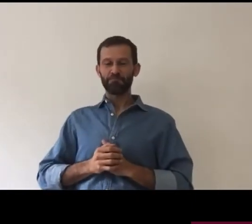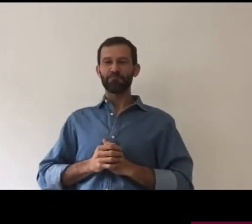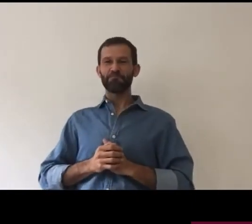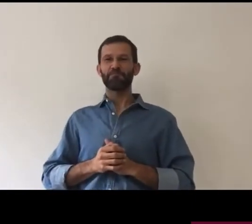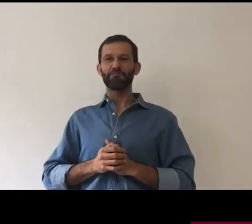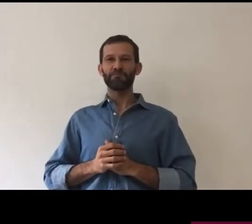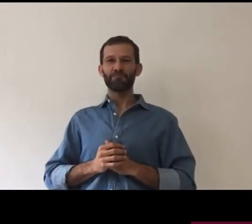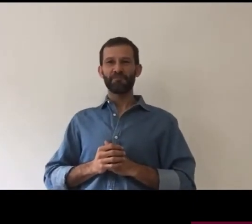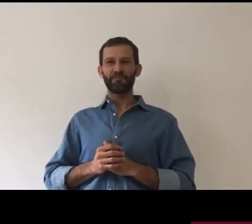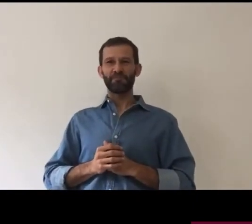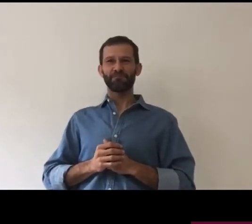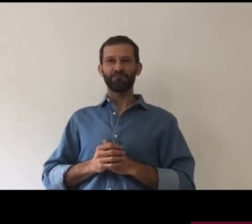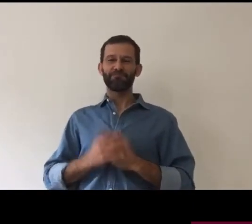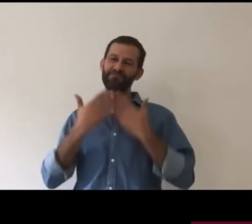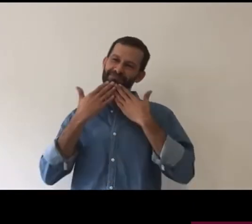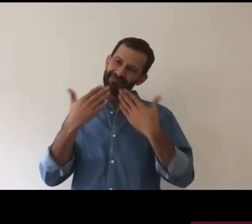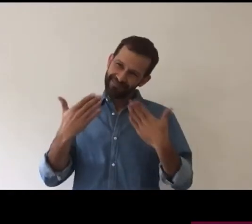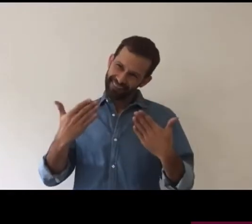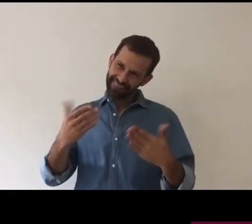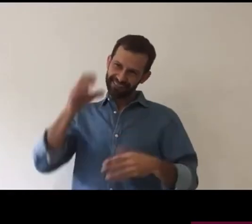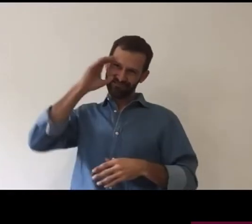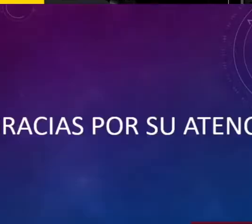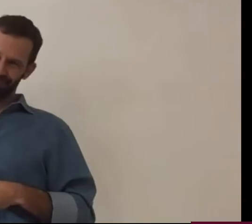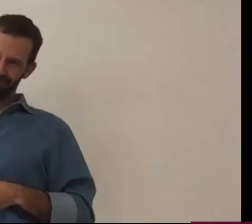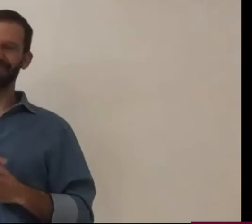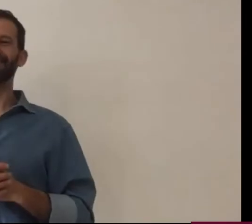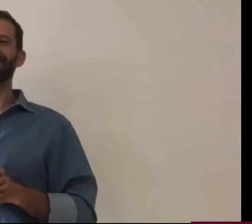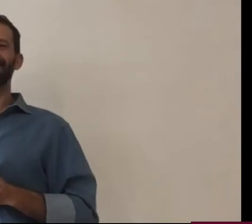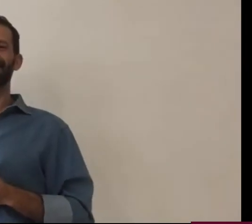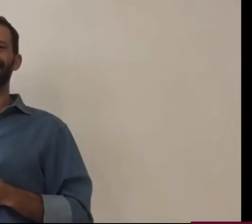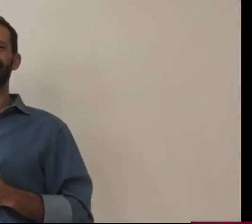y quedo a vuestra disposición para cualquier pregunta que queráis trasladar.